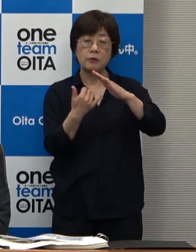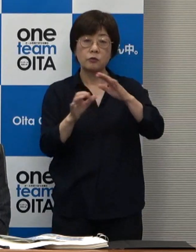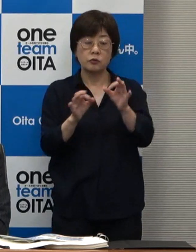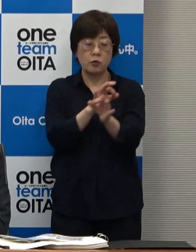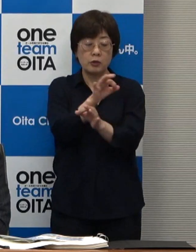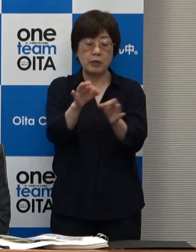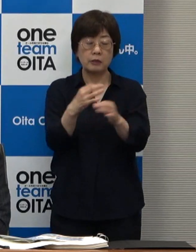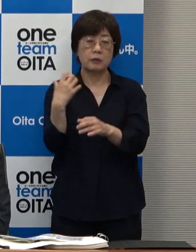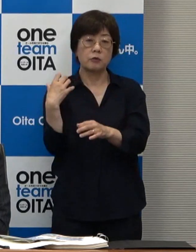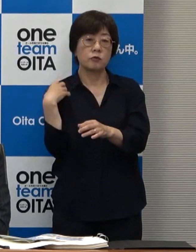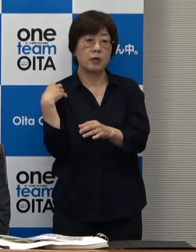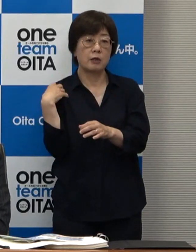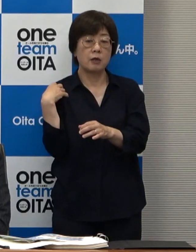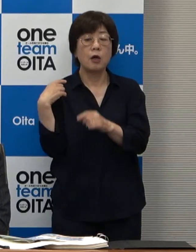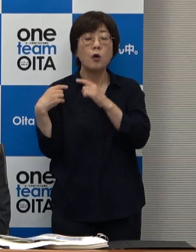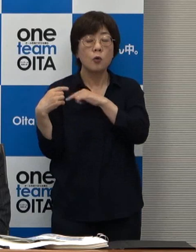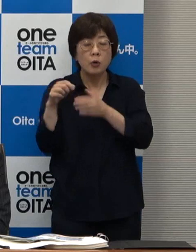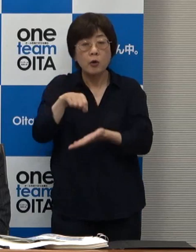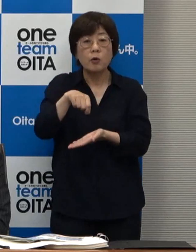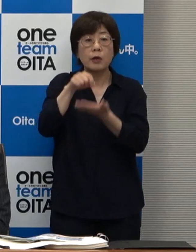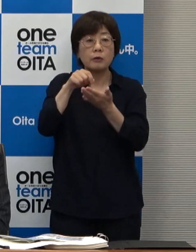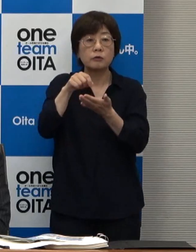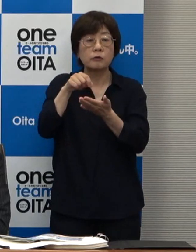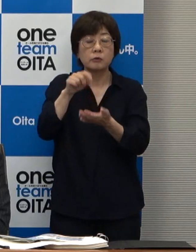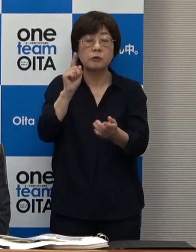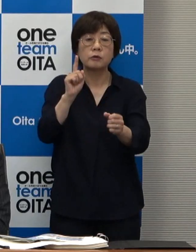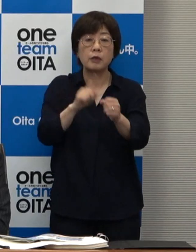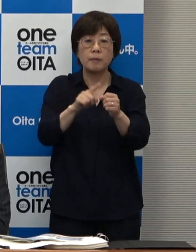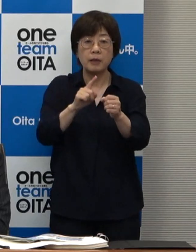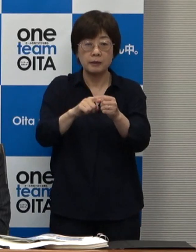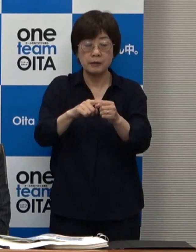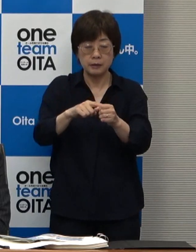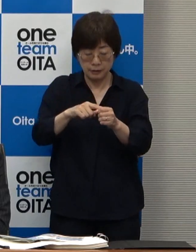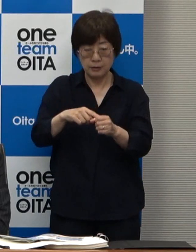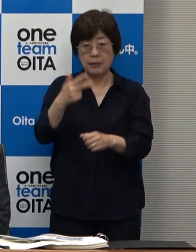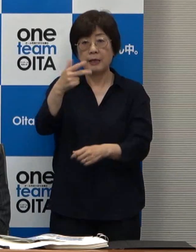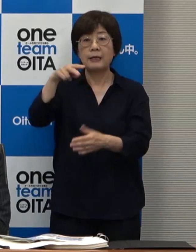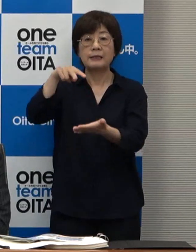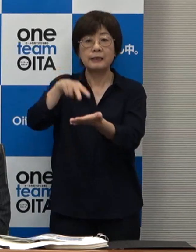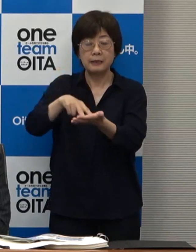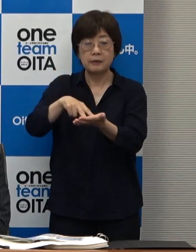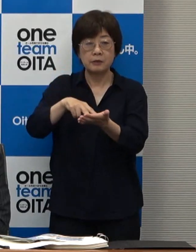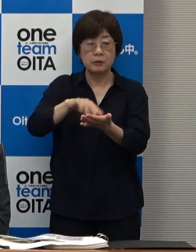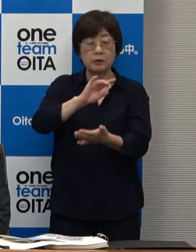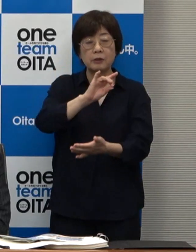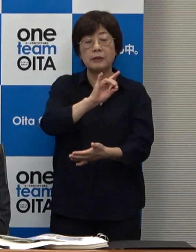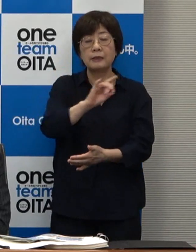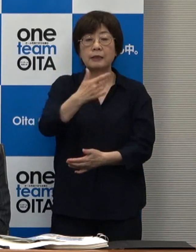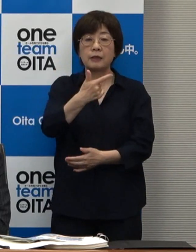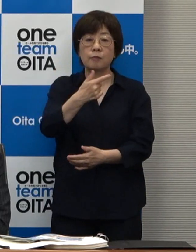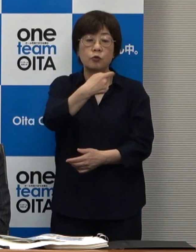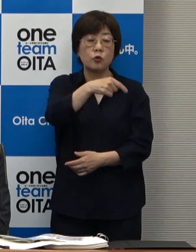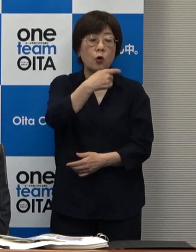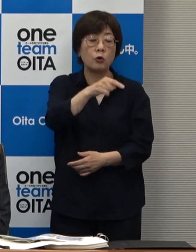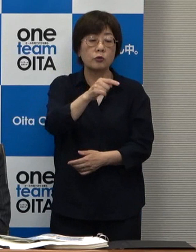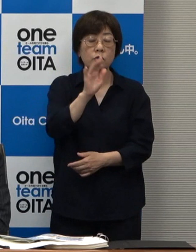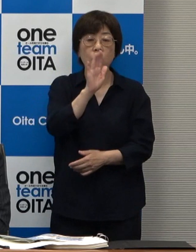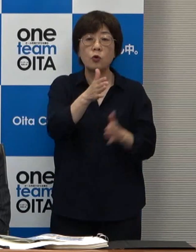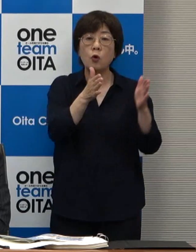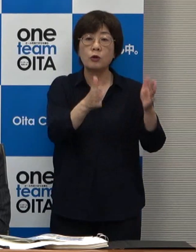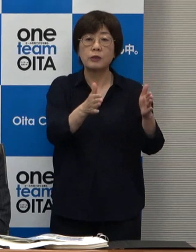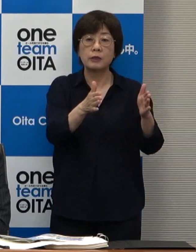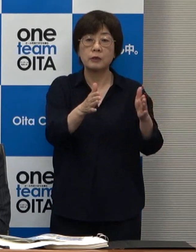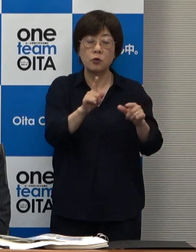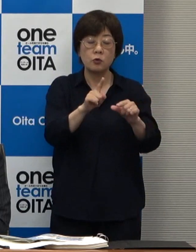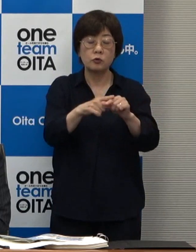的な負担を軽減するため、私立中学校と義務教育学校後期課程に在籍する生徒の給食